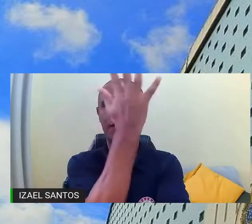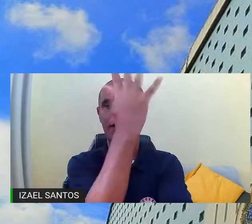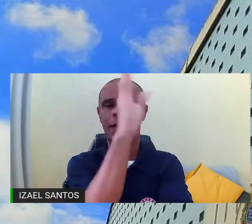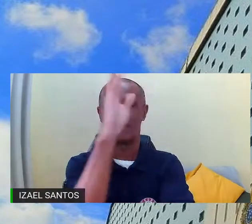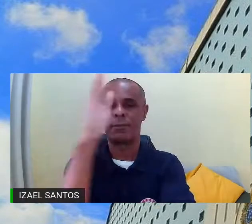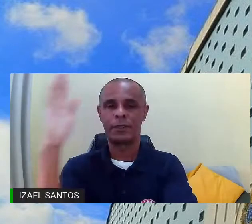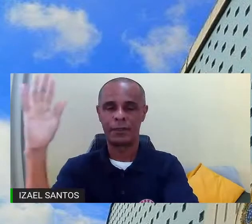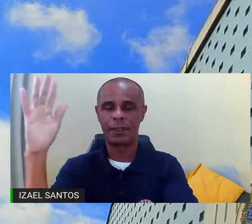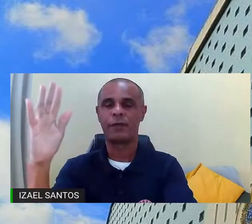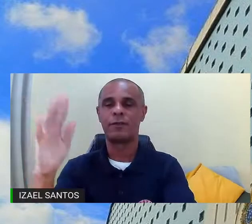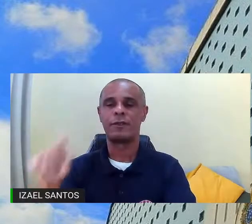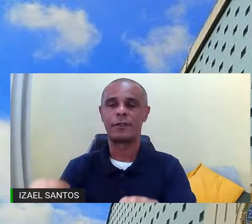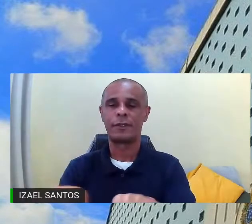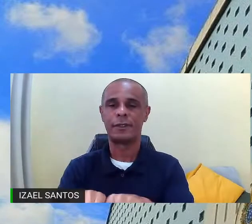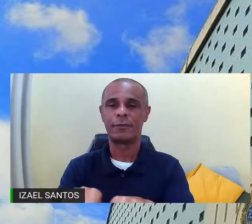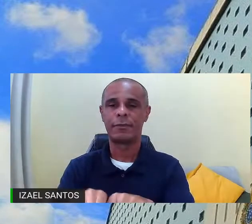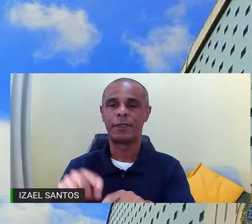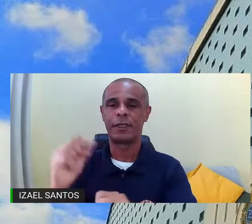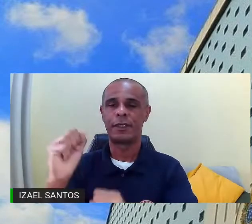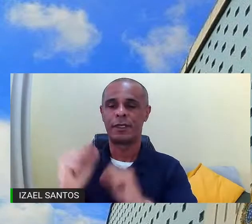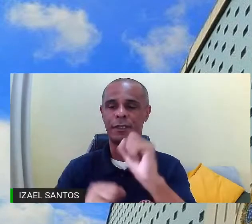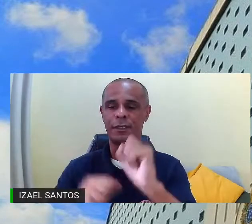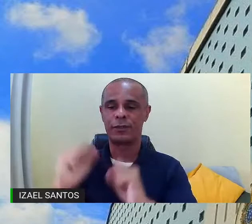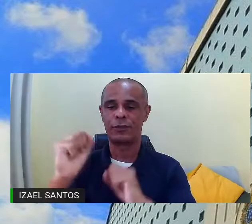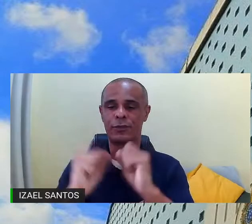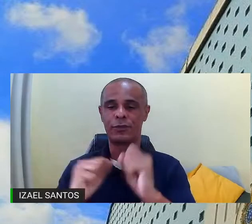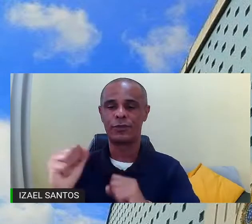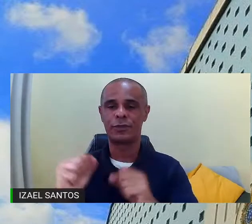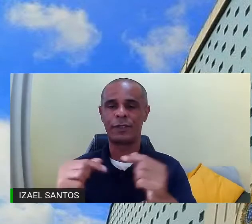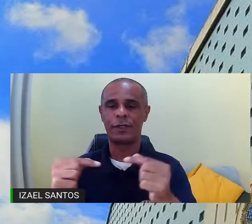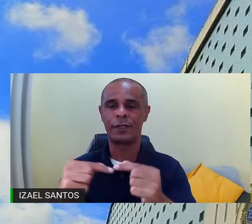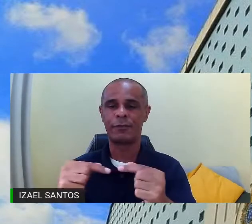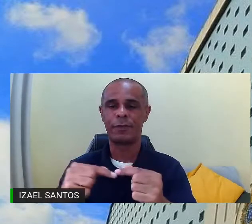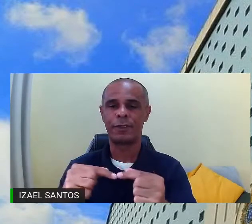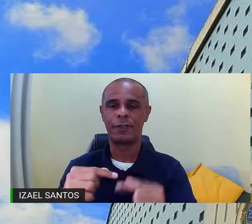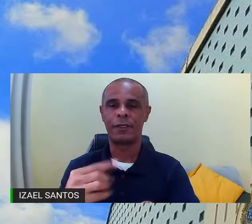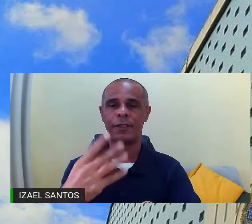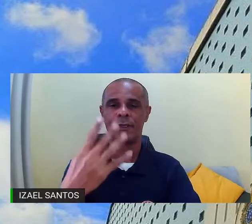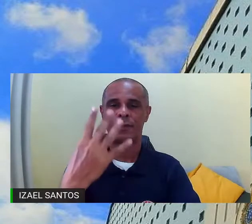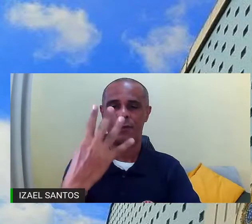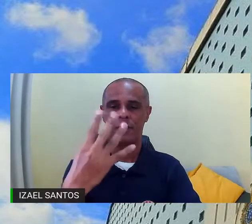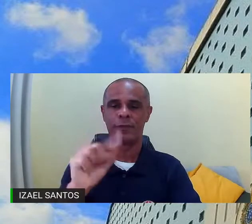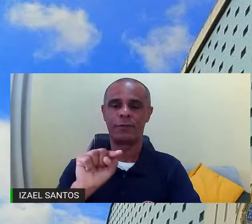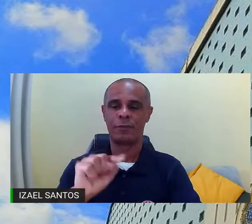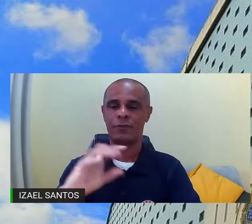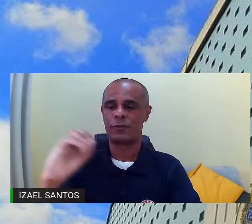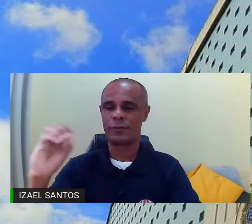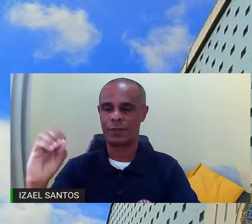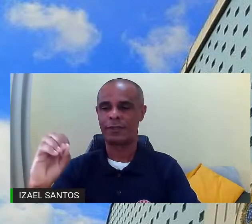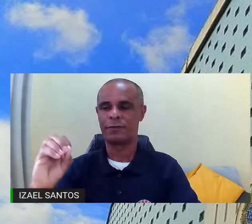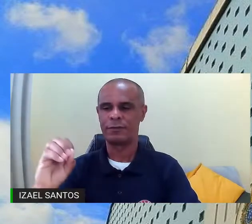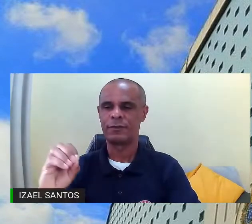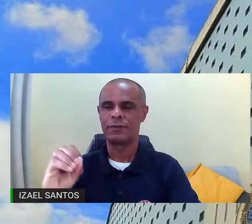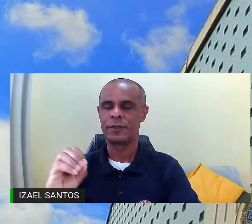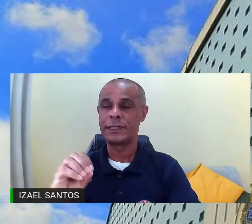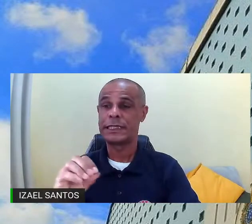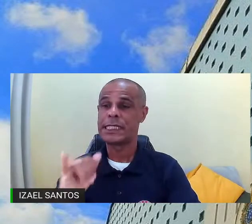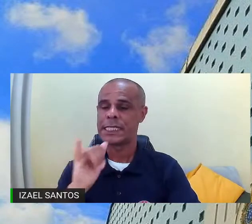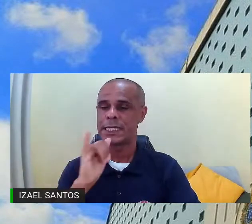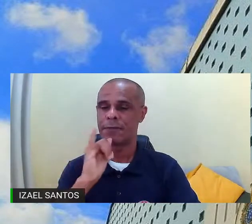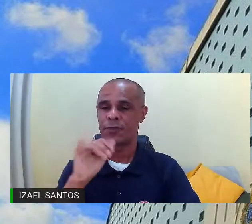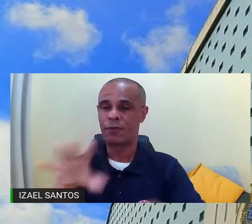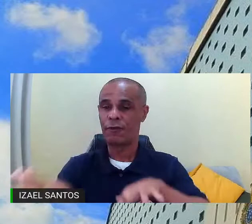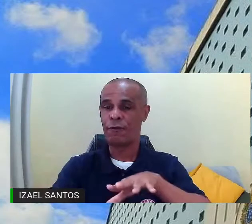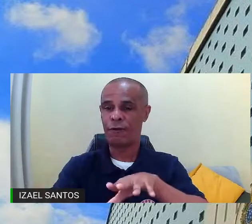maré montante da indústria 4.0, que os senhores, certamente, com uma formação técnica apurada,